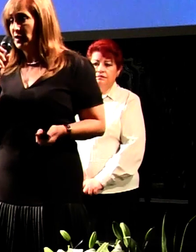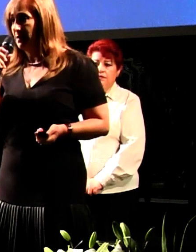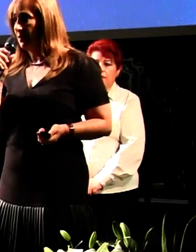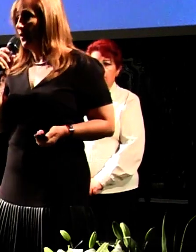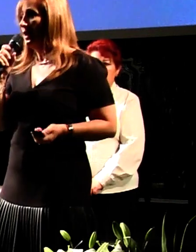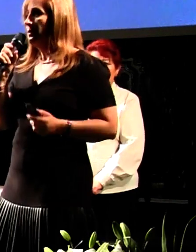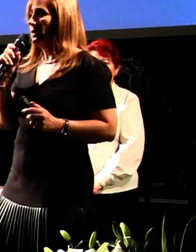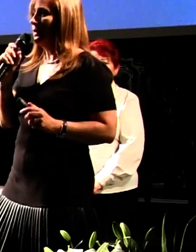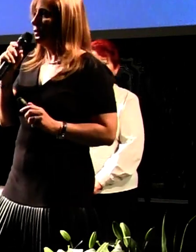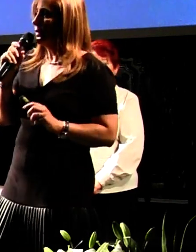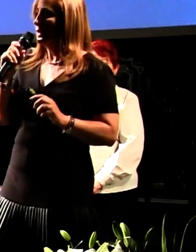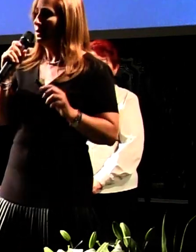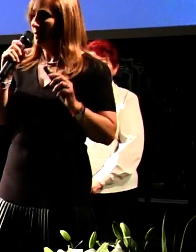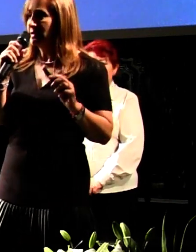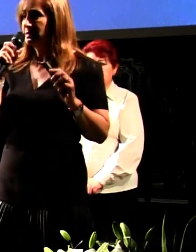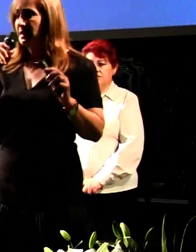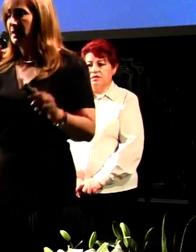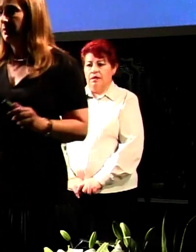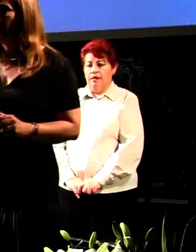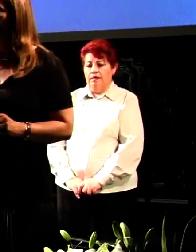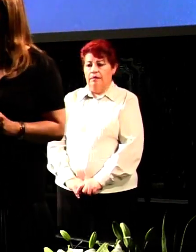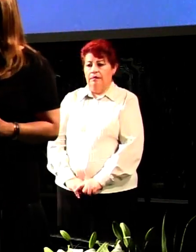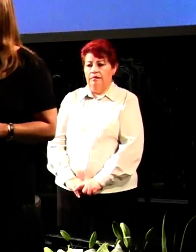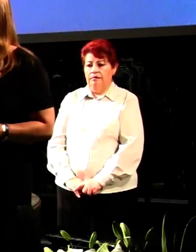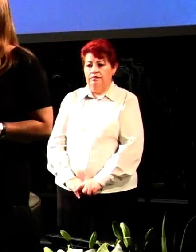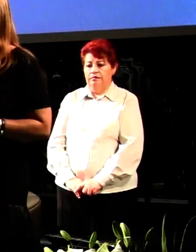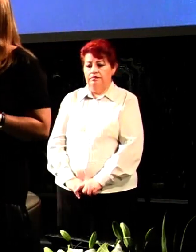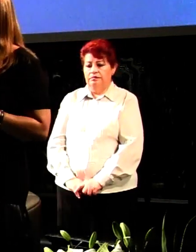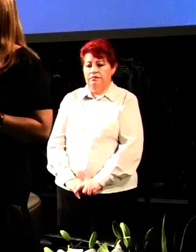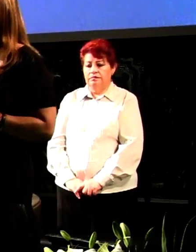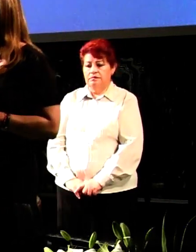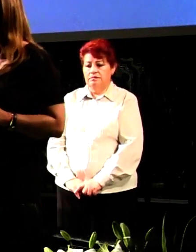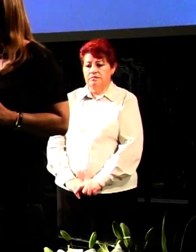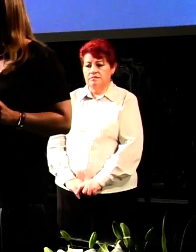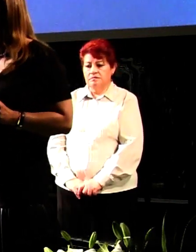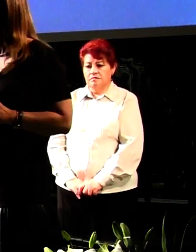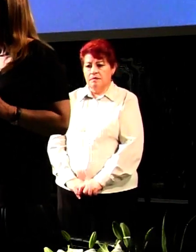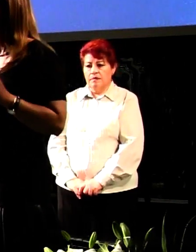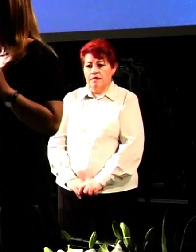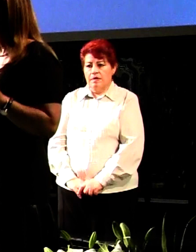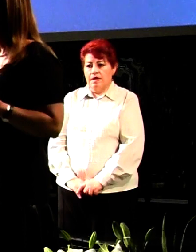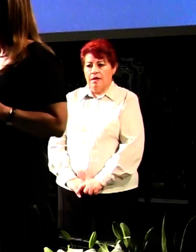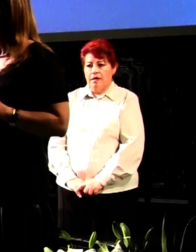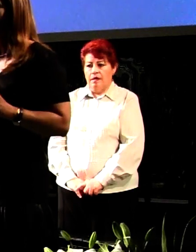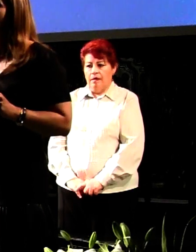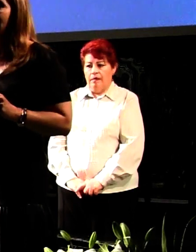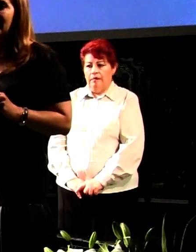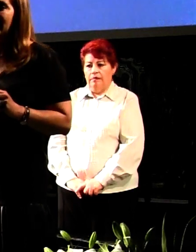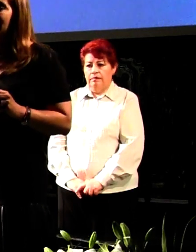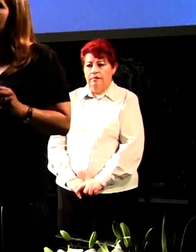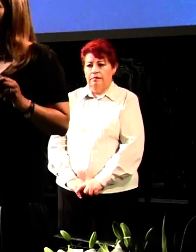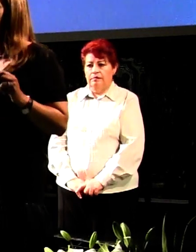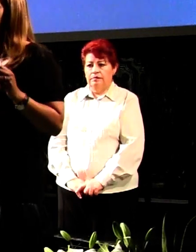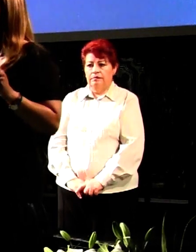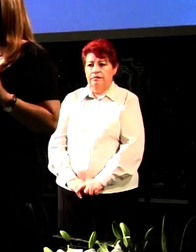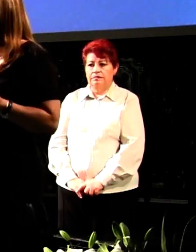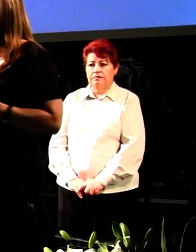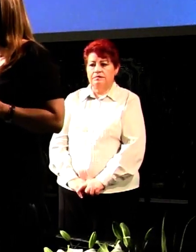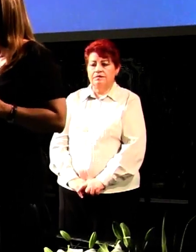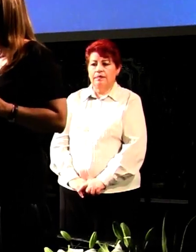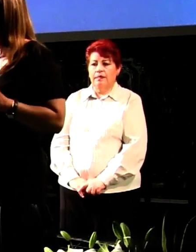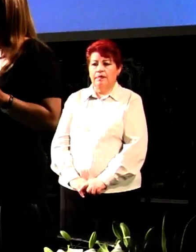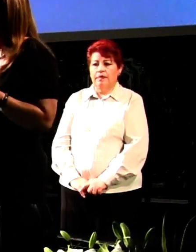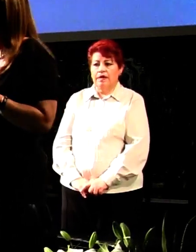mucho tiempo, pero vamos a ver lo más breve que podamos. Primero vamos a entender que el acoso escolar tiene un